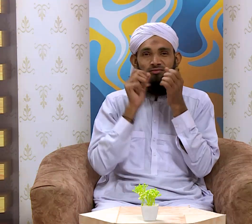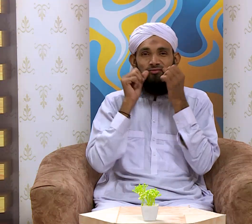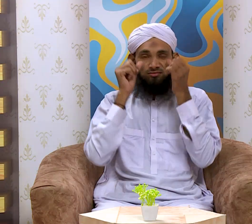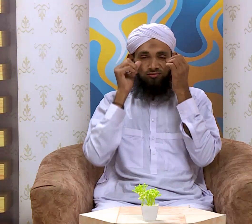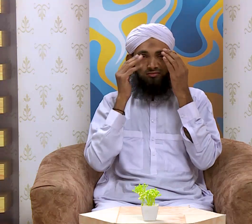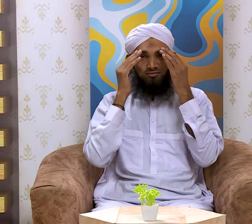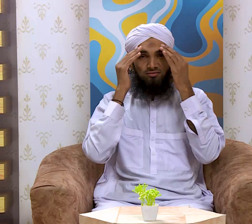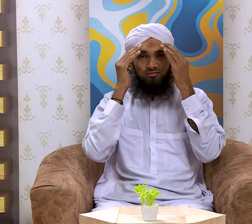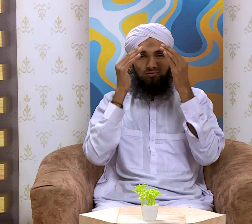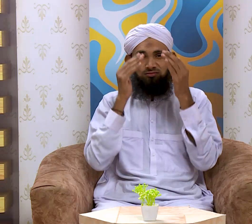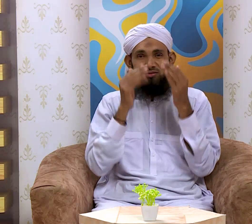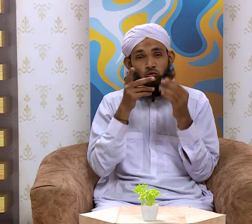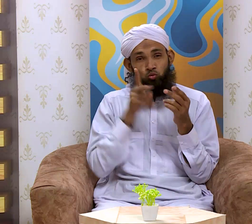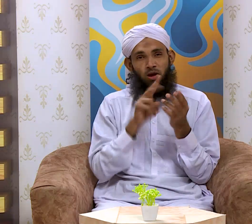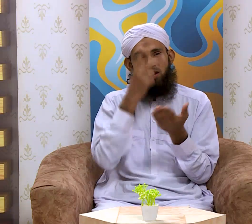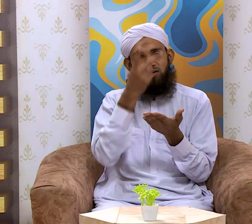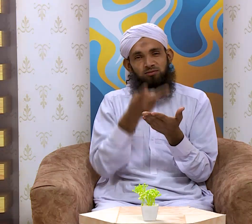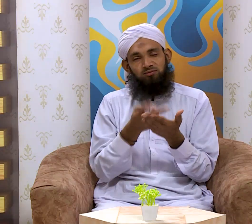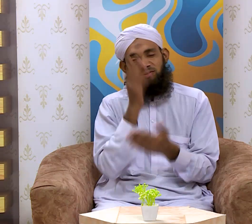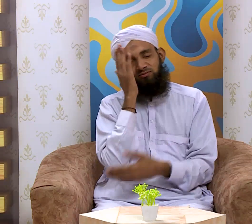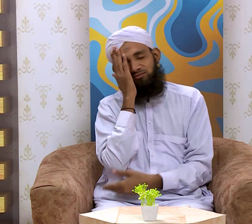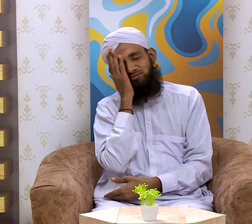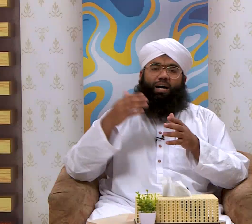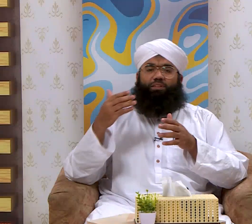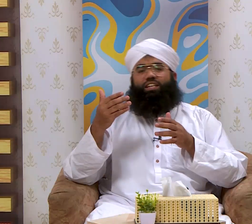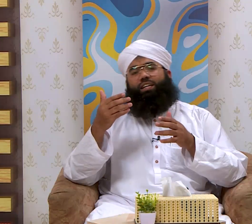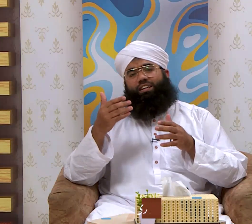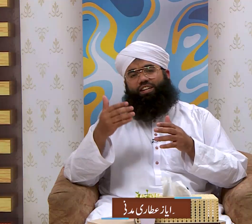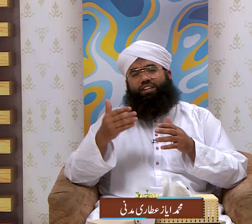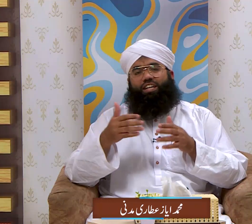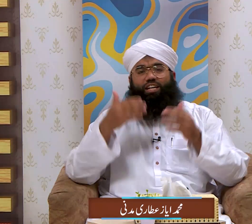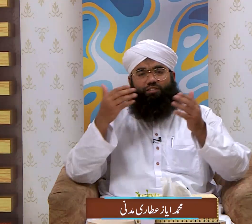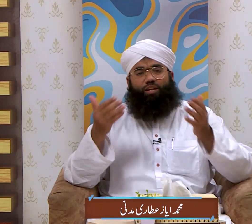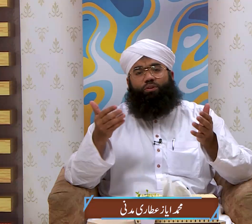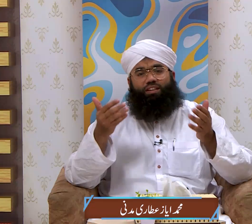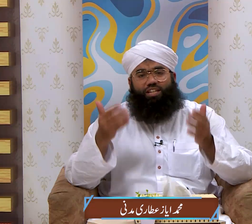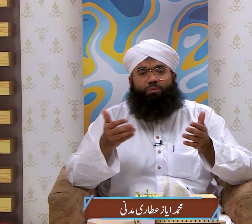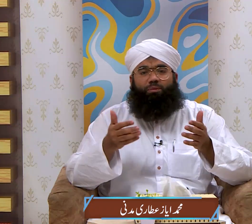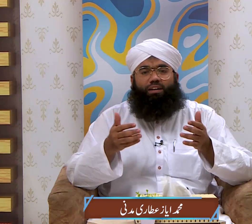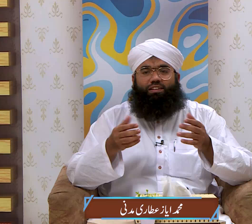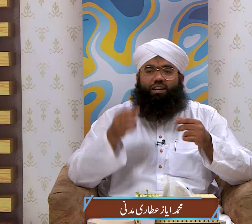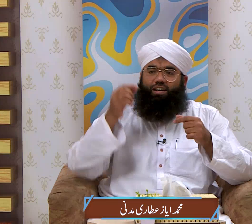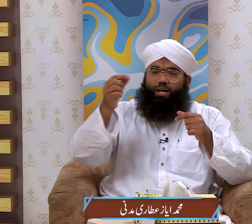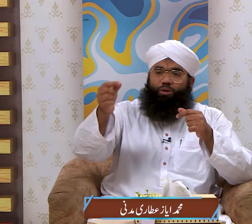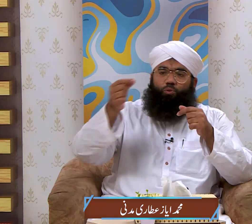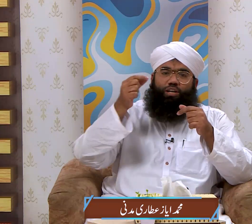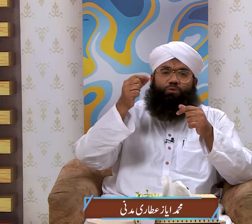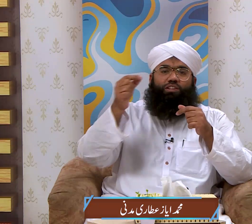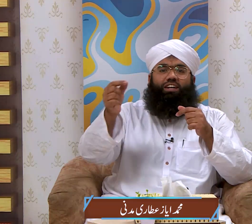وسلم نے آرام فرمایا۔ سبحان اللہ۔ آپ دیکھیے ناظرین، روایتوں کے اندر یہ بھی بیان کیا ابھی کنڈی اسی طرح ہل